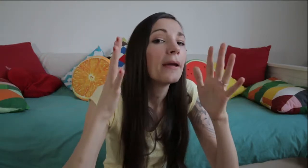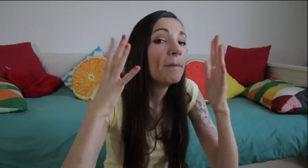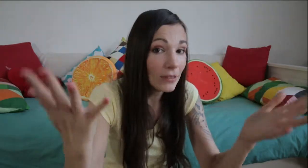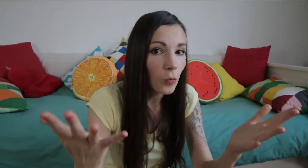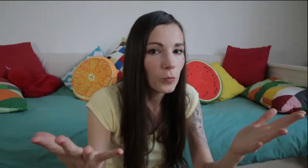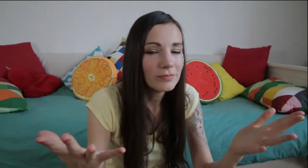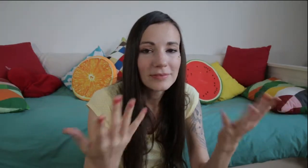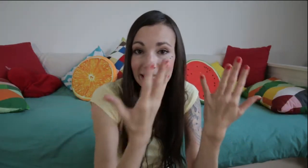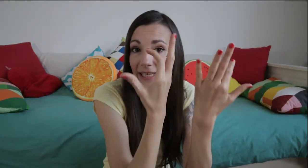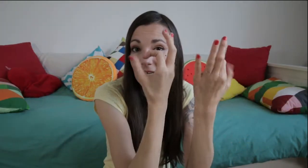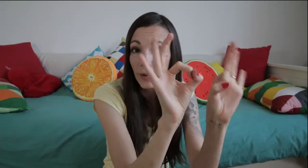Mais non, c'est comme ça.